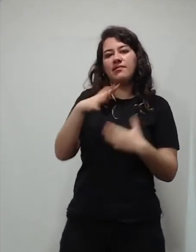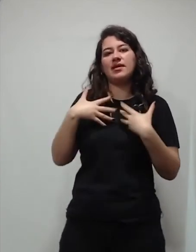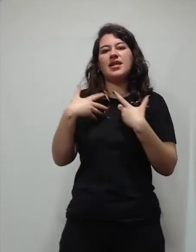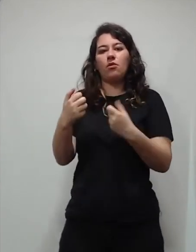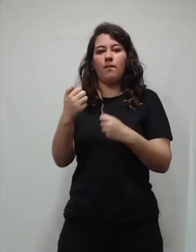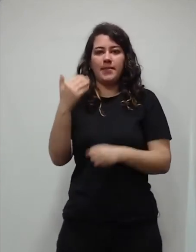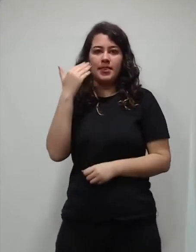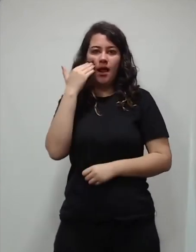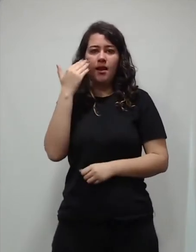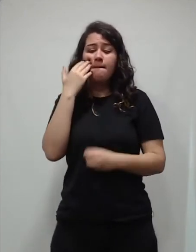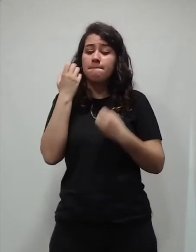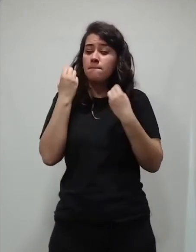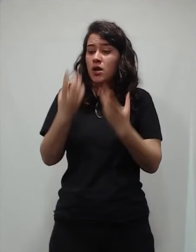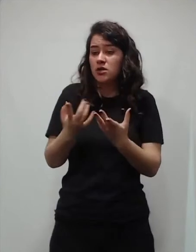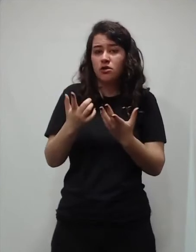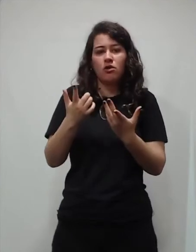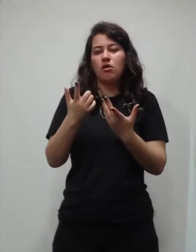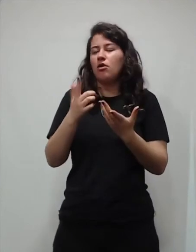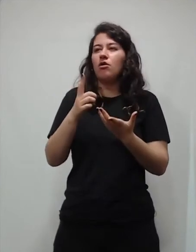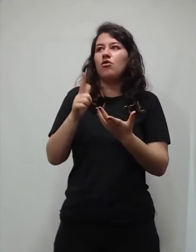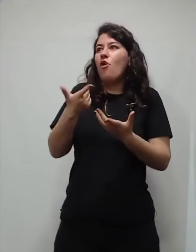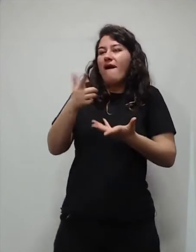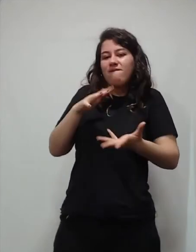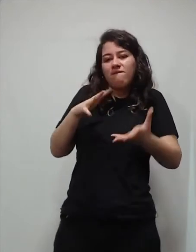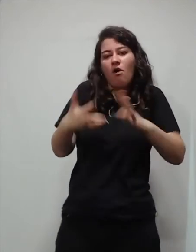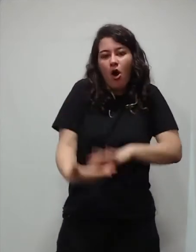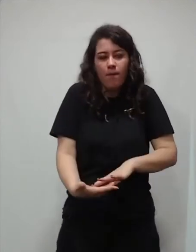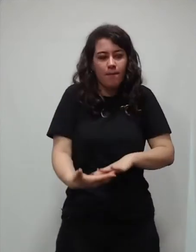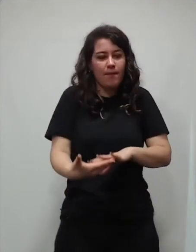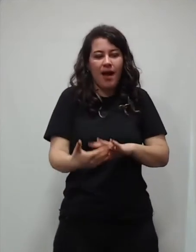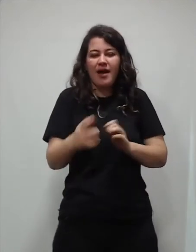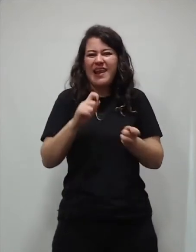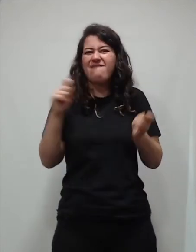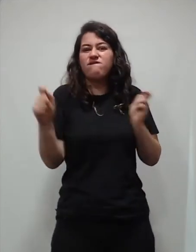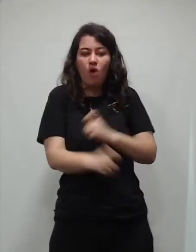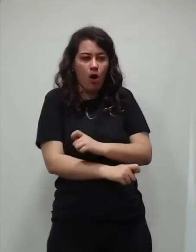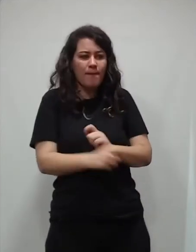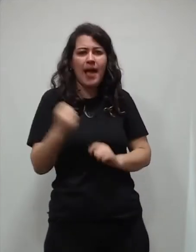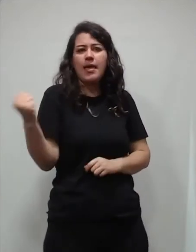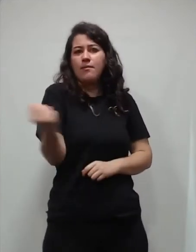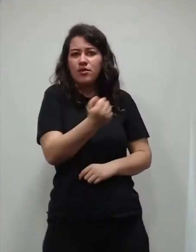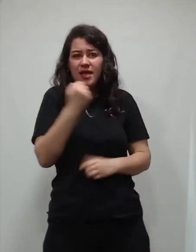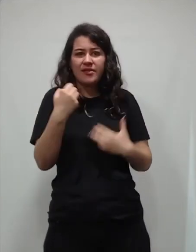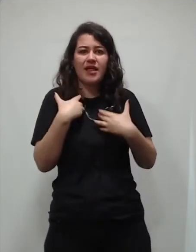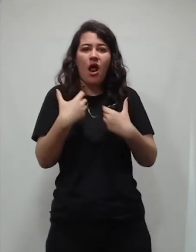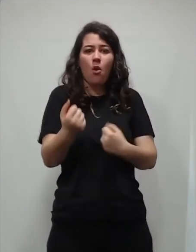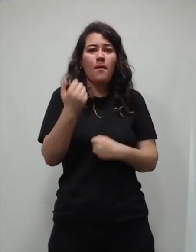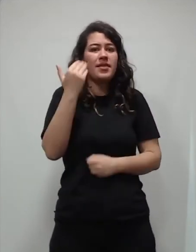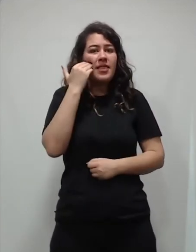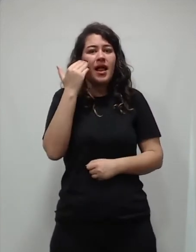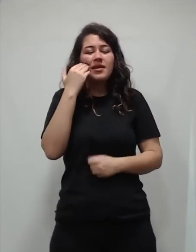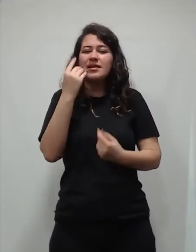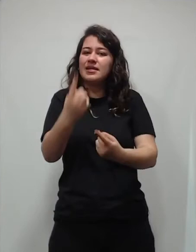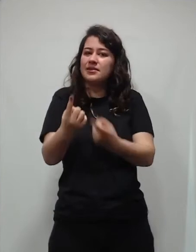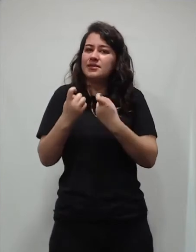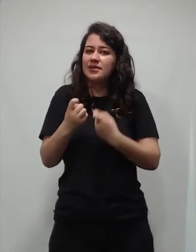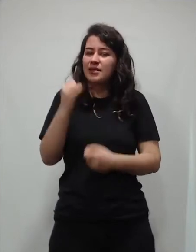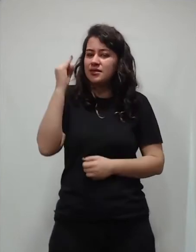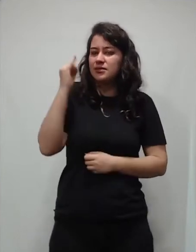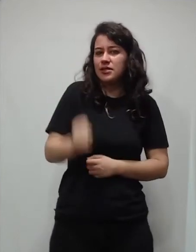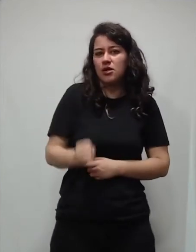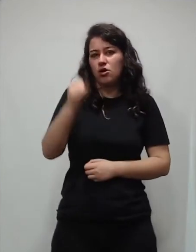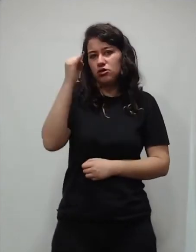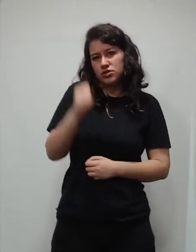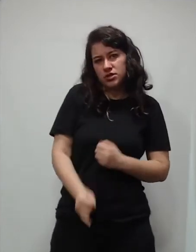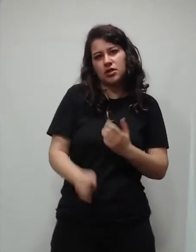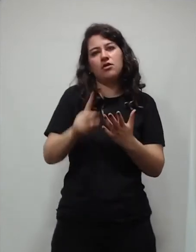Por eso no hay forma de hablar en una reforma sustantiva de salud mental si no hablamos de